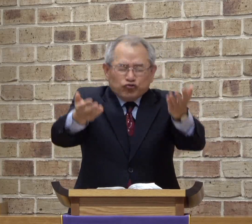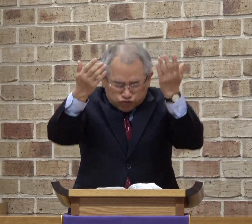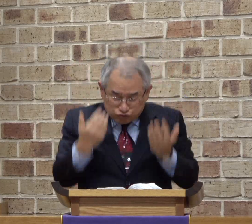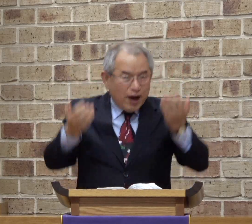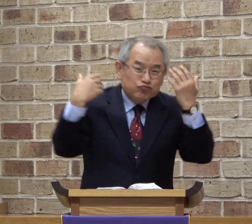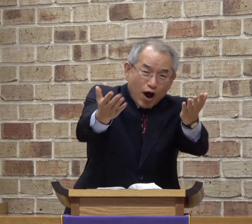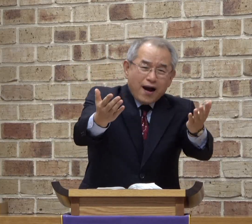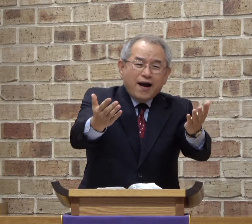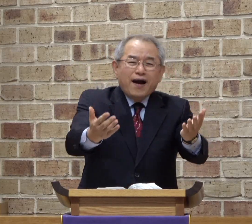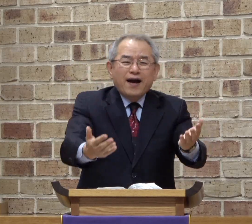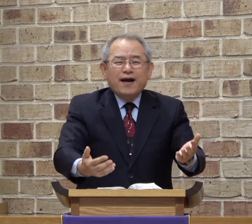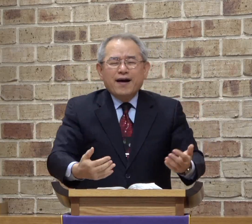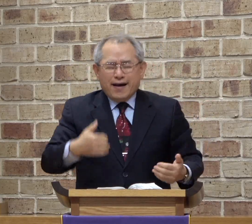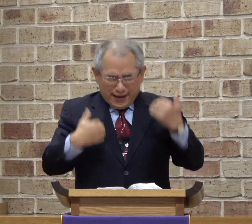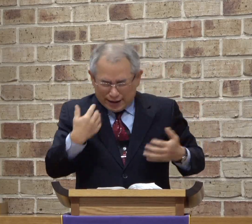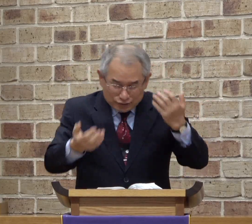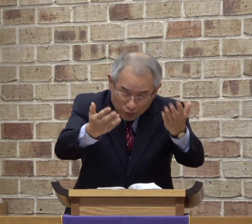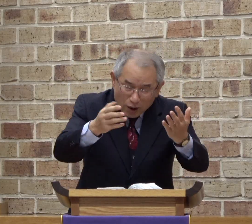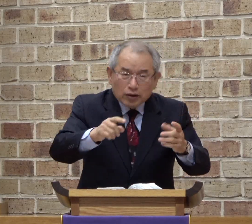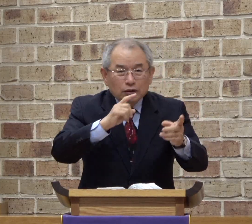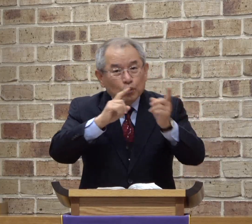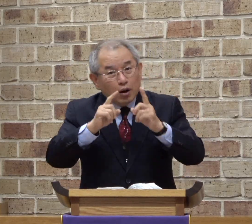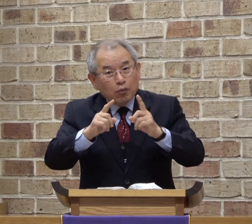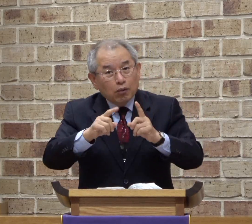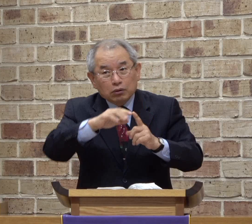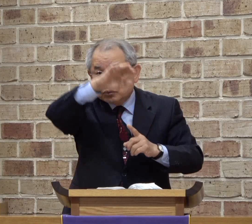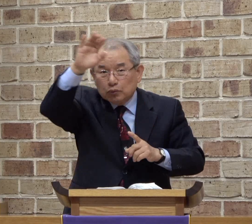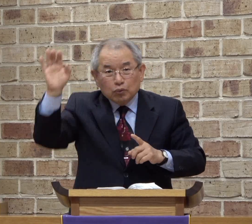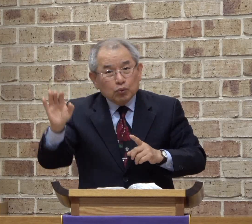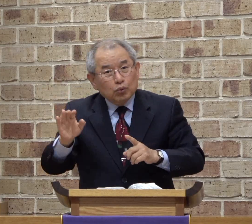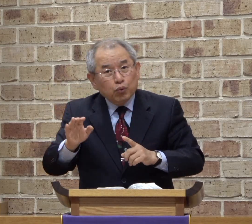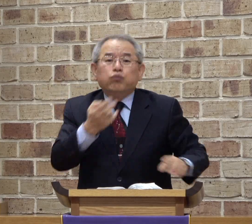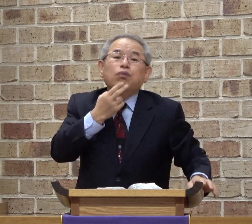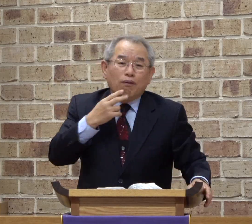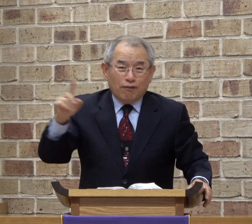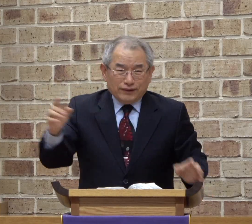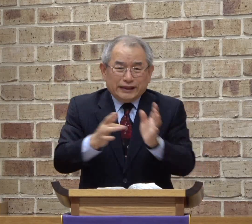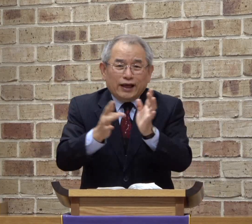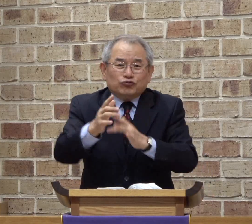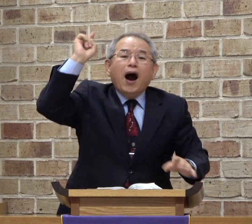이 수고하고 무거운 짐진 자들이란 뜻은 죄에 깊이 빠져있는 사람들,